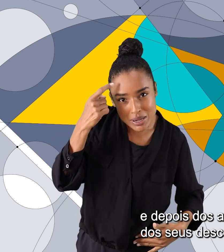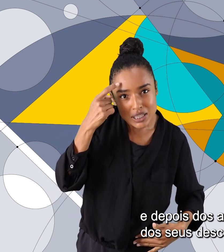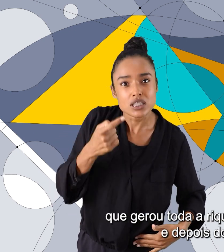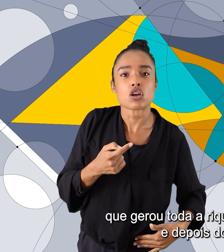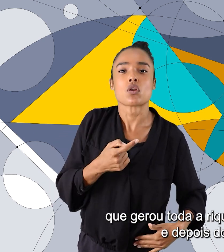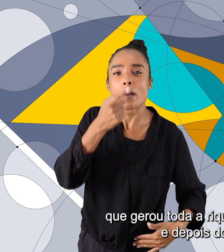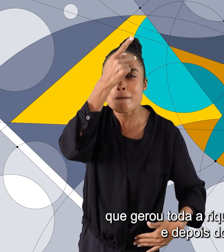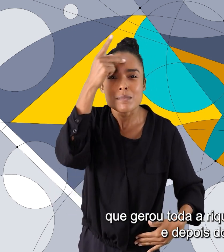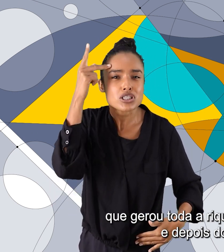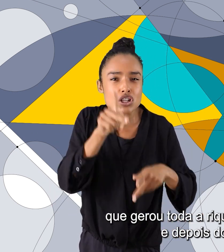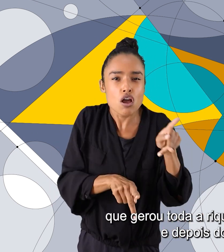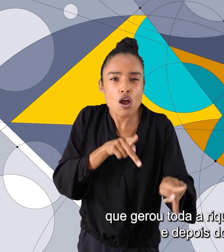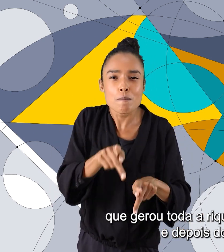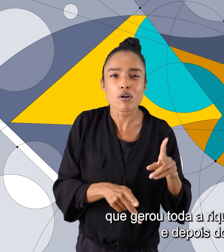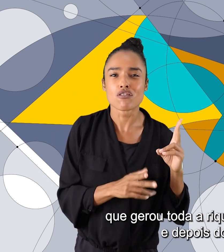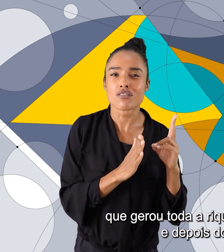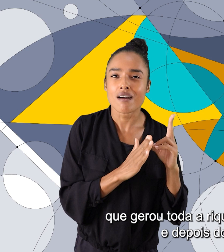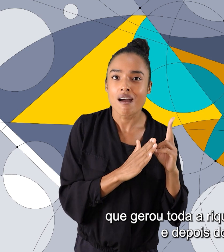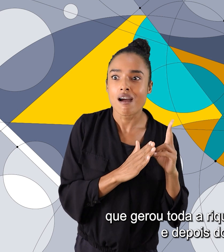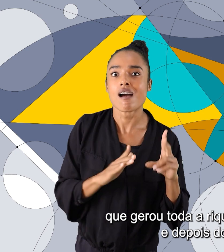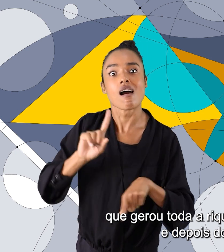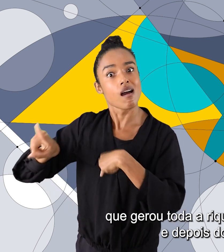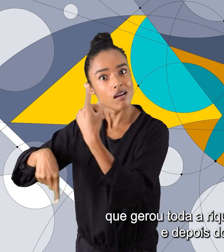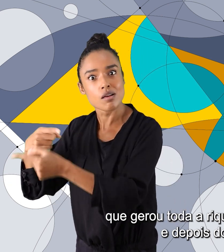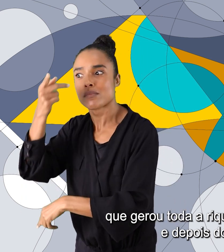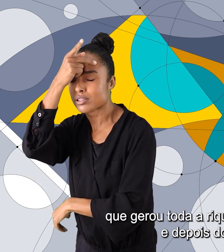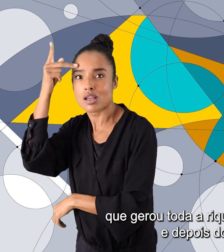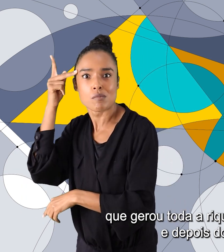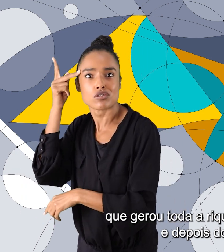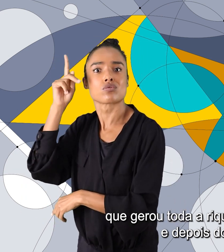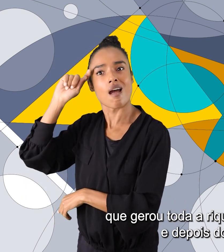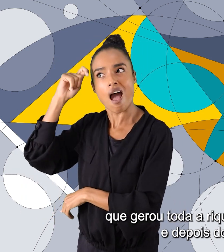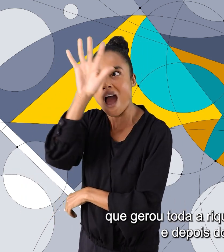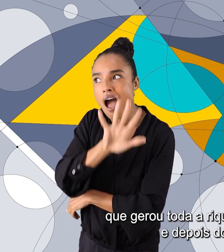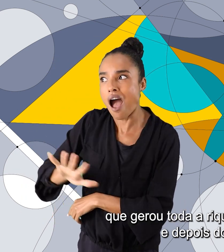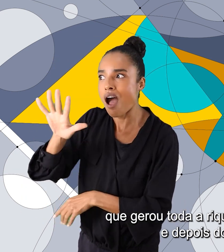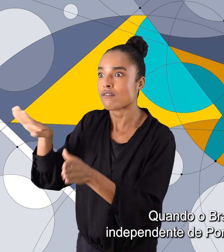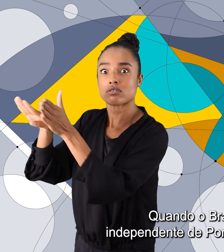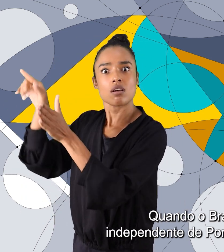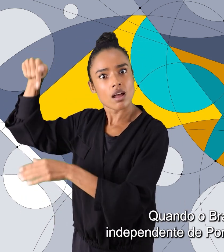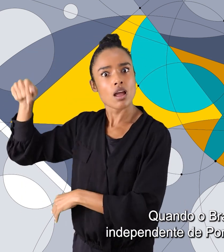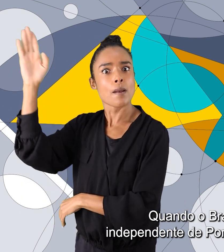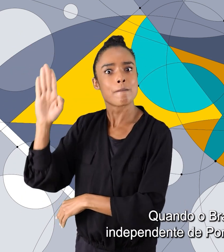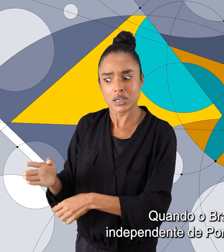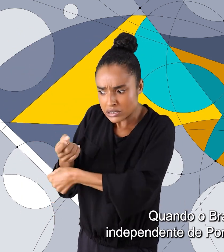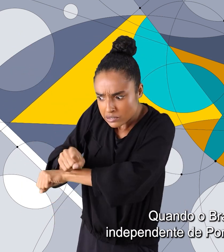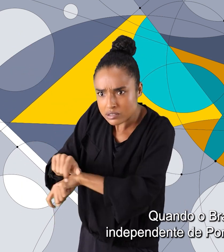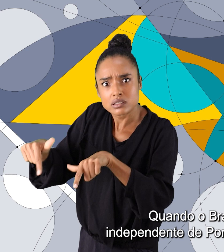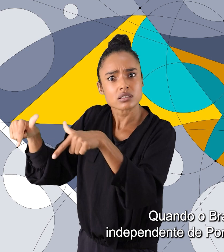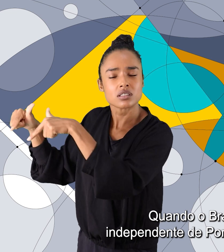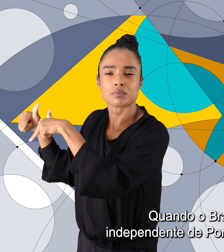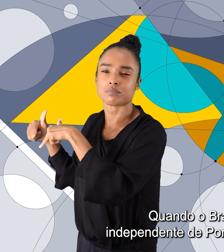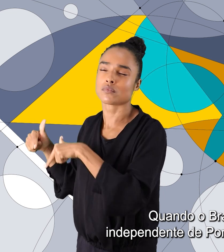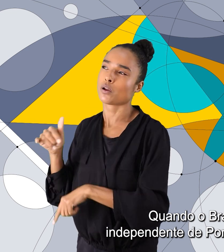descendentes, que gerou toda a riqueza da colônia e depois do país. Quando o Brasil ficou independente